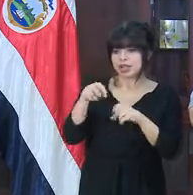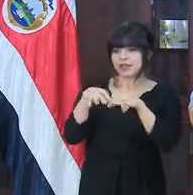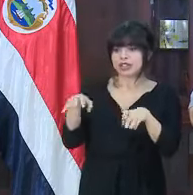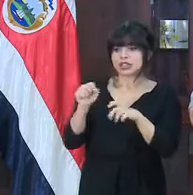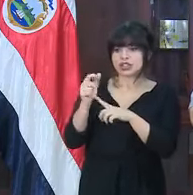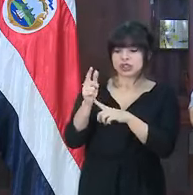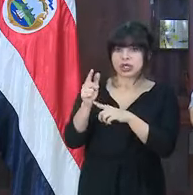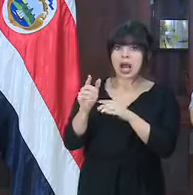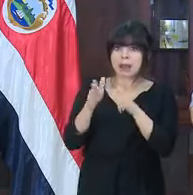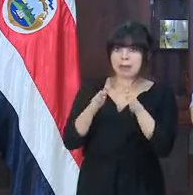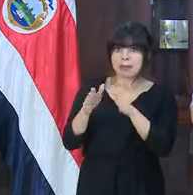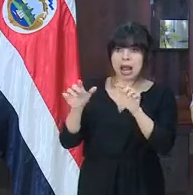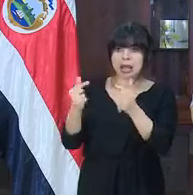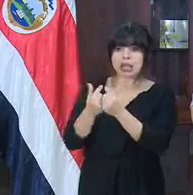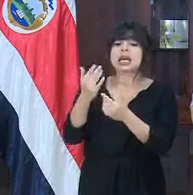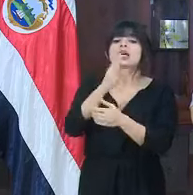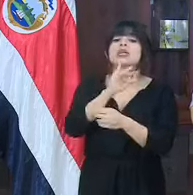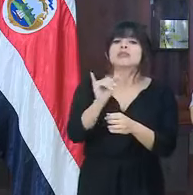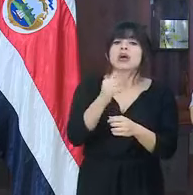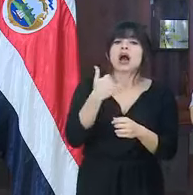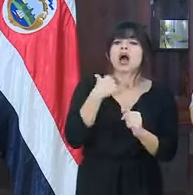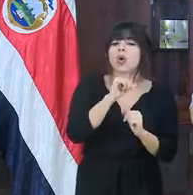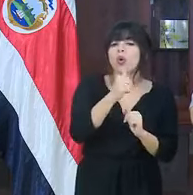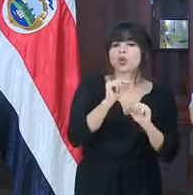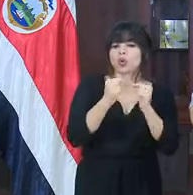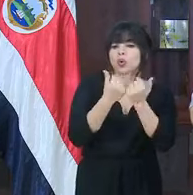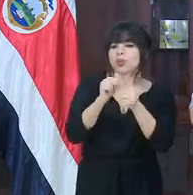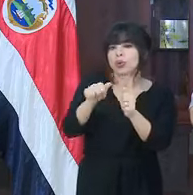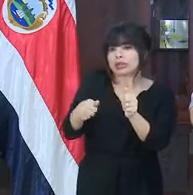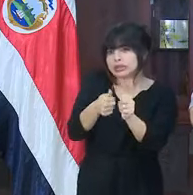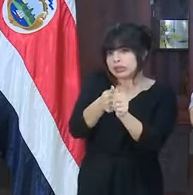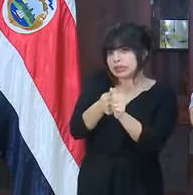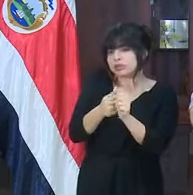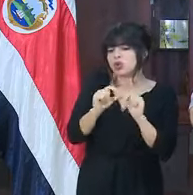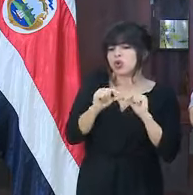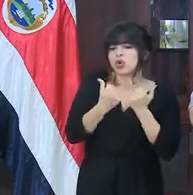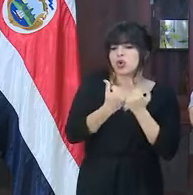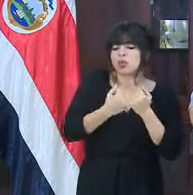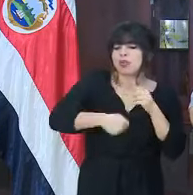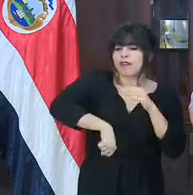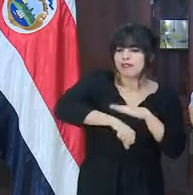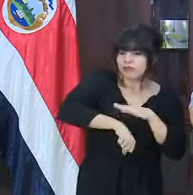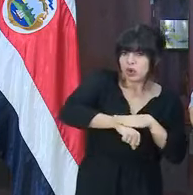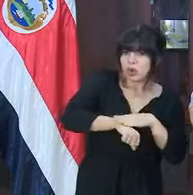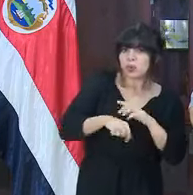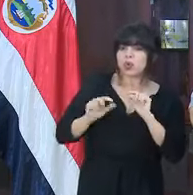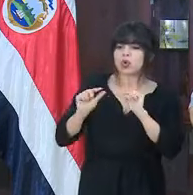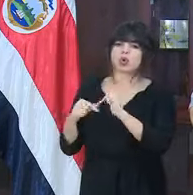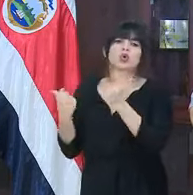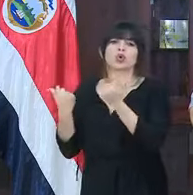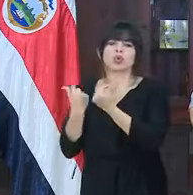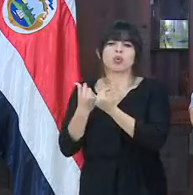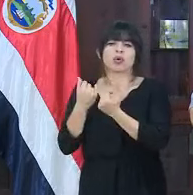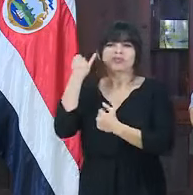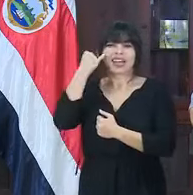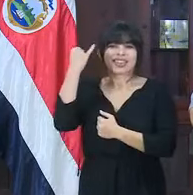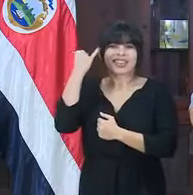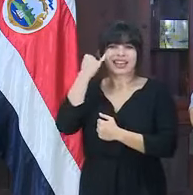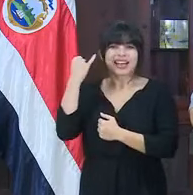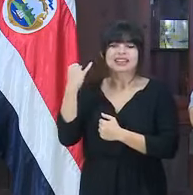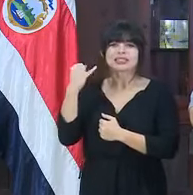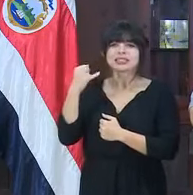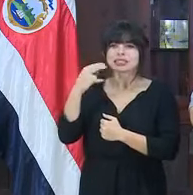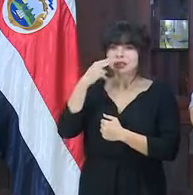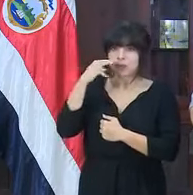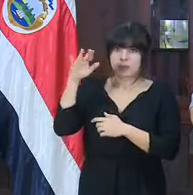y además, como les digo, hay algunos grupos detrás, barras de fútbol, grupos con ideologías